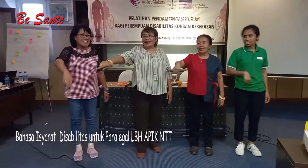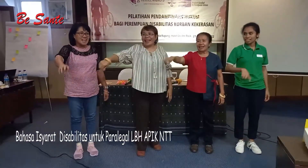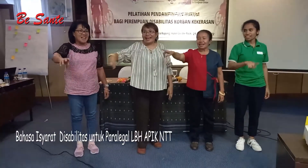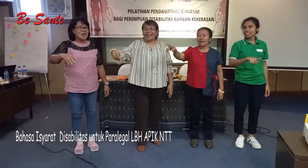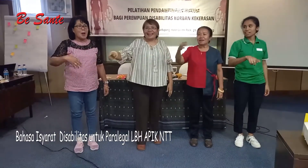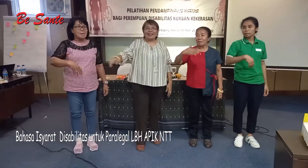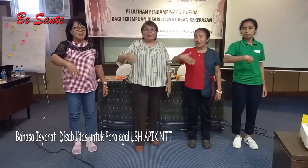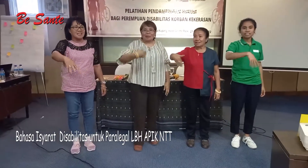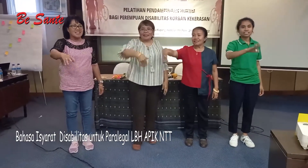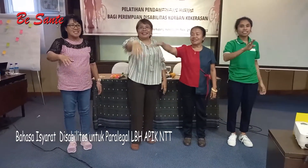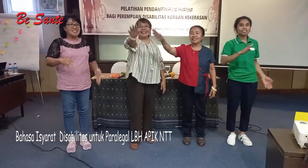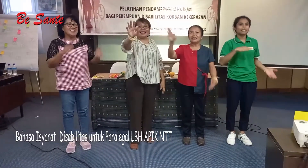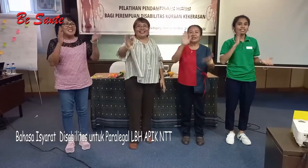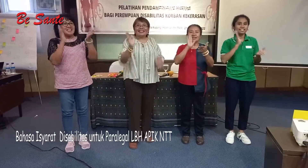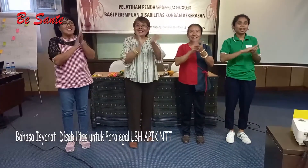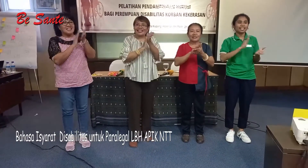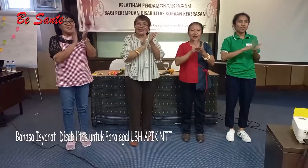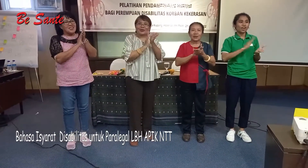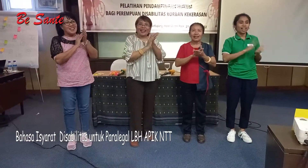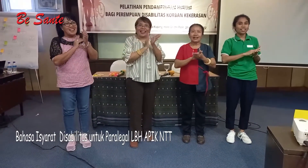Mereka pergi ke sekolah.